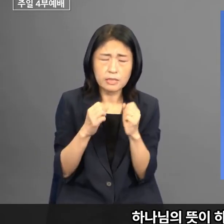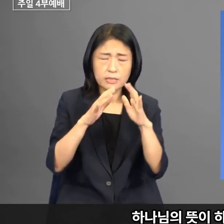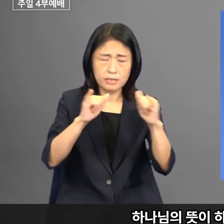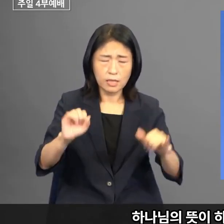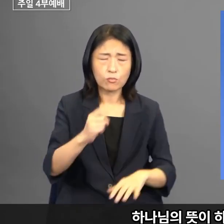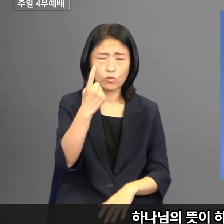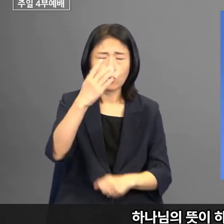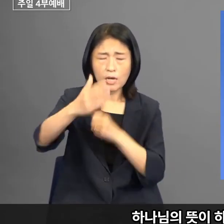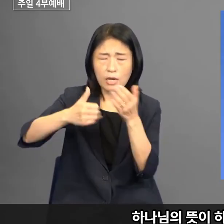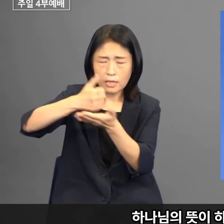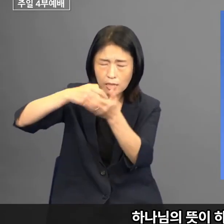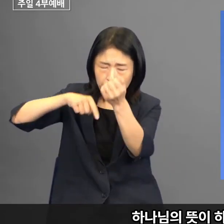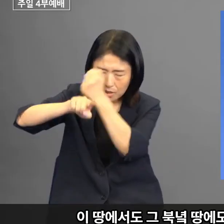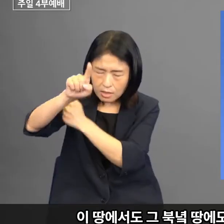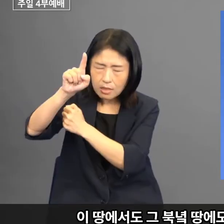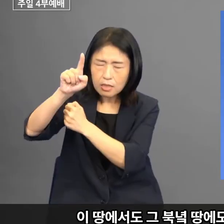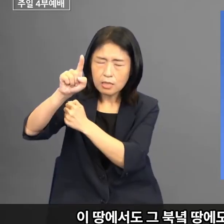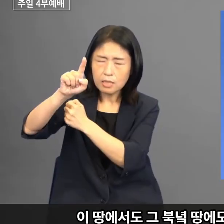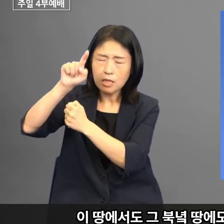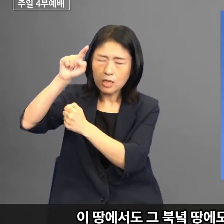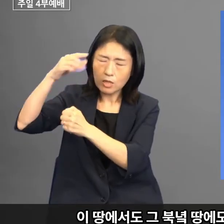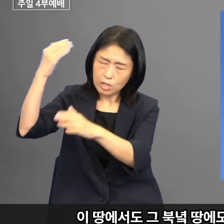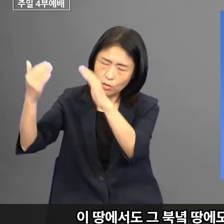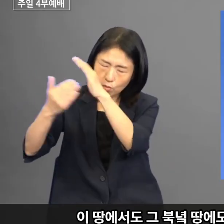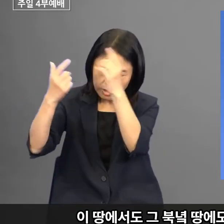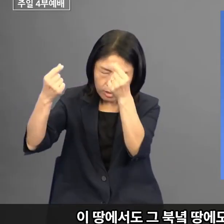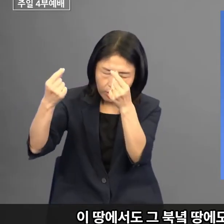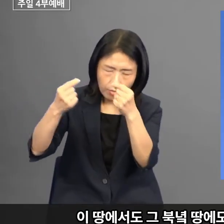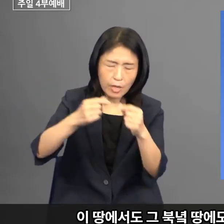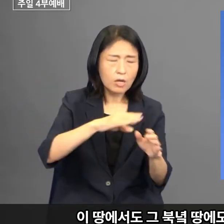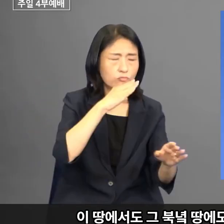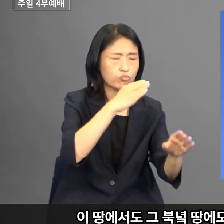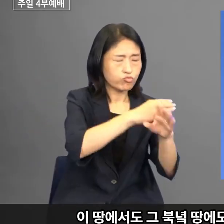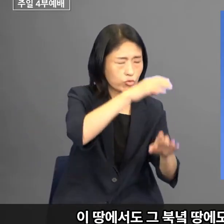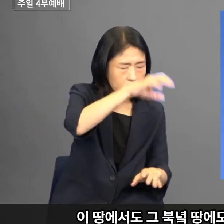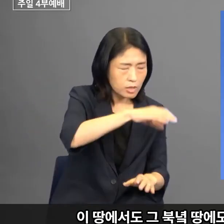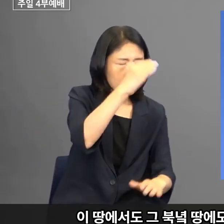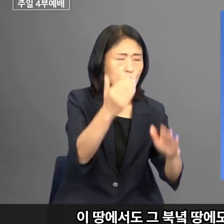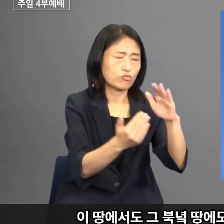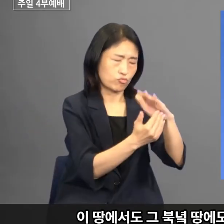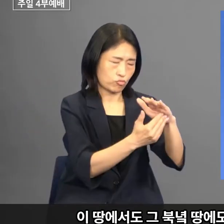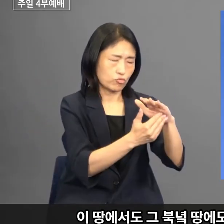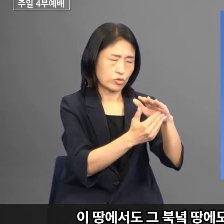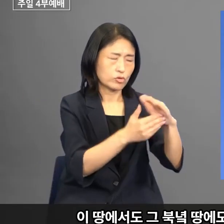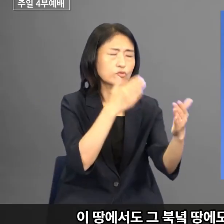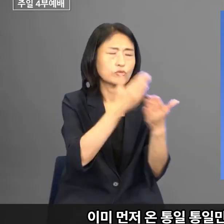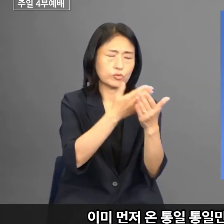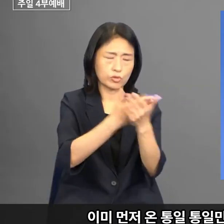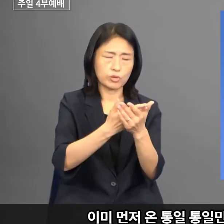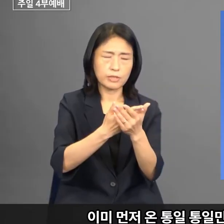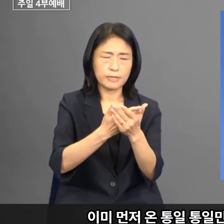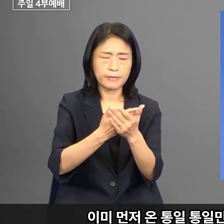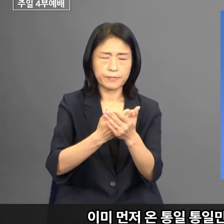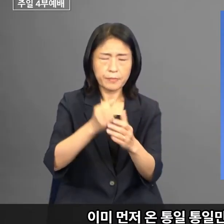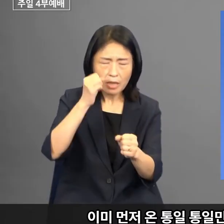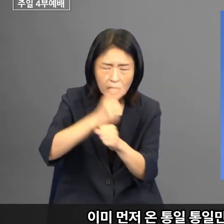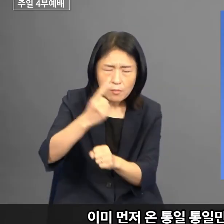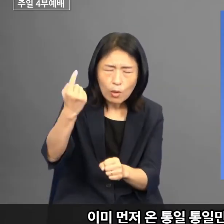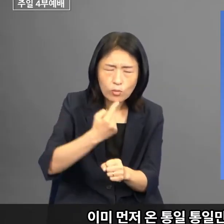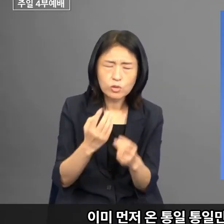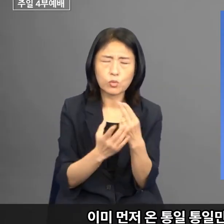뜻이 하늘에서 이룬 것처럼 이 땅에서도 그 북녘 땅에도 이루어지게 하여 주시옵소서. 이미 먼저